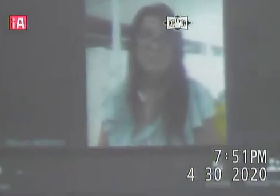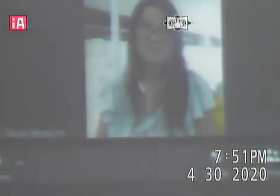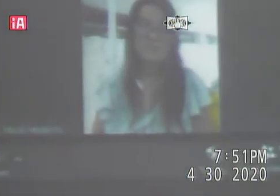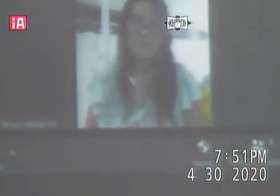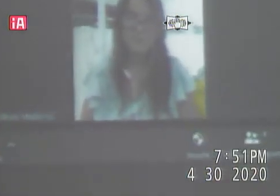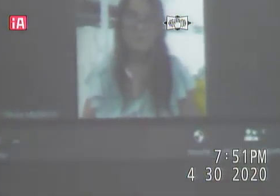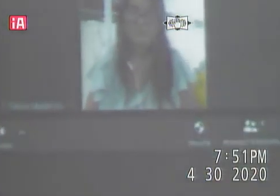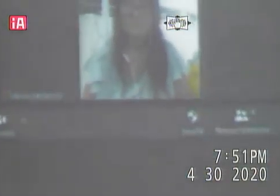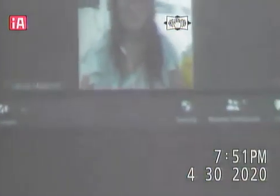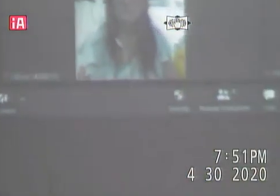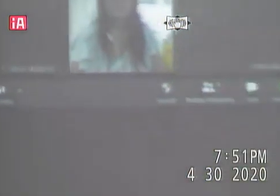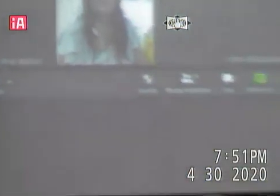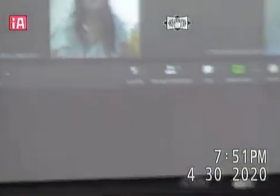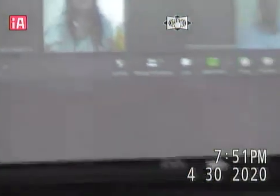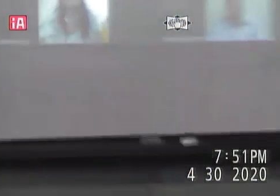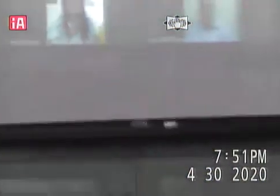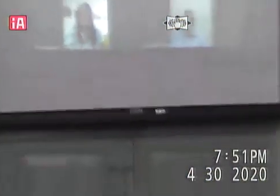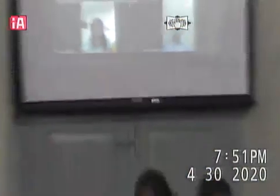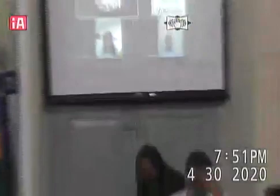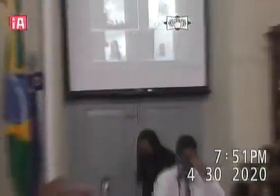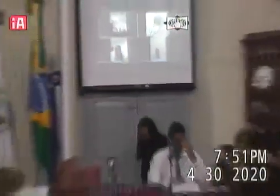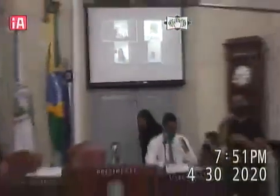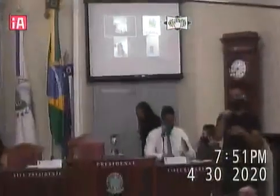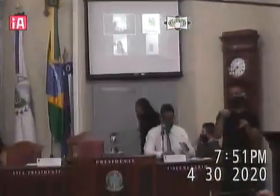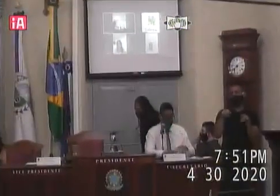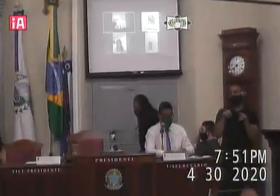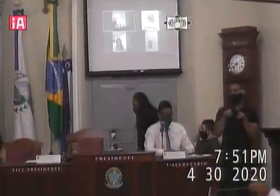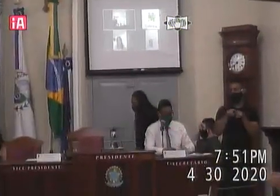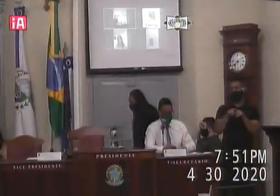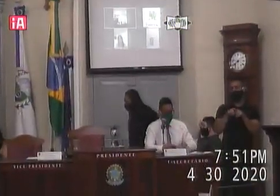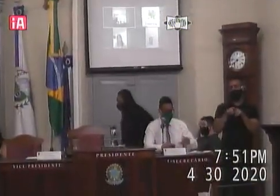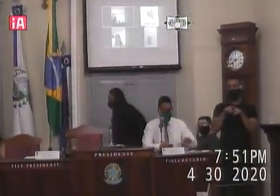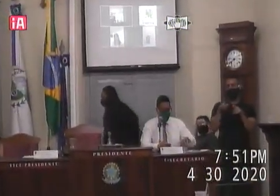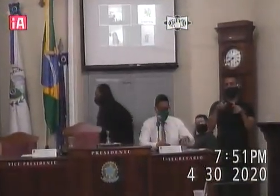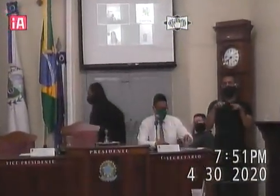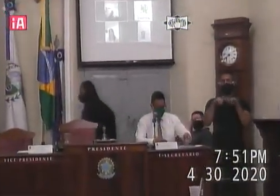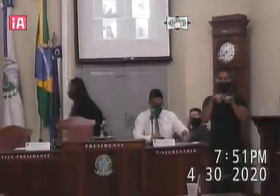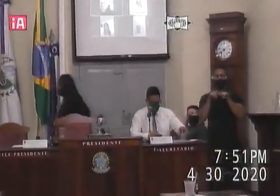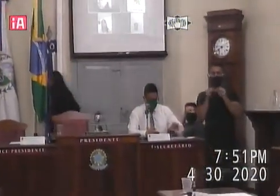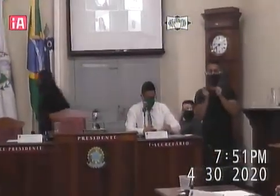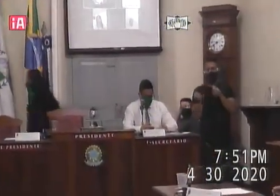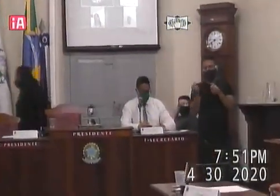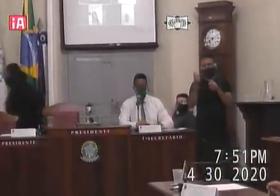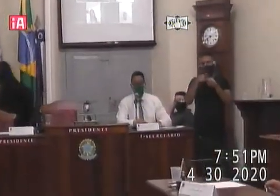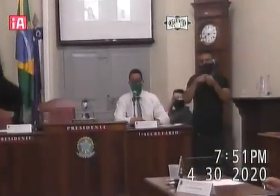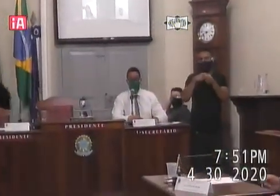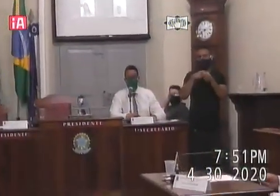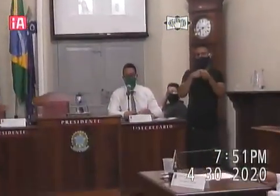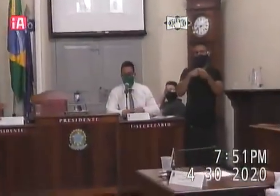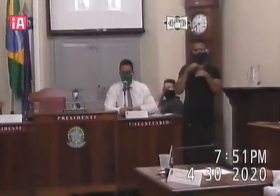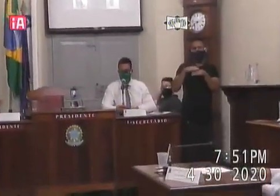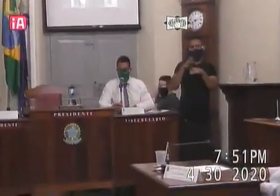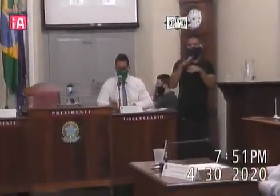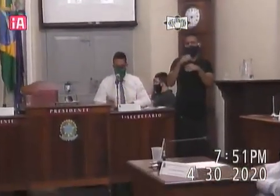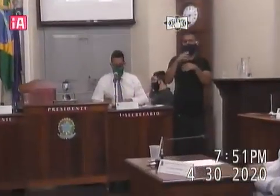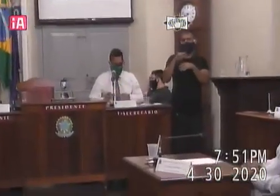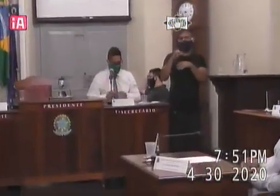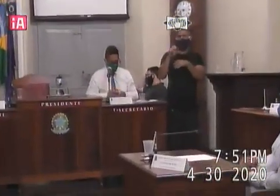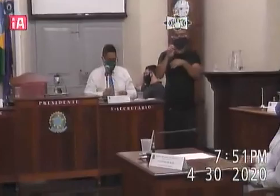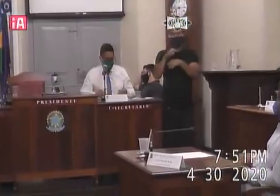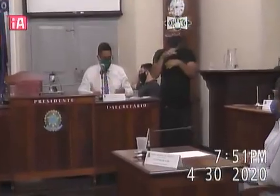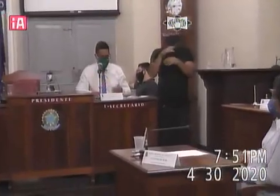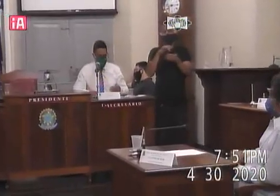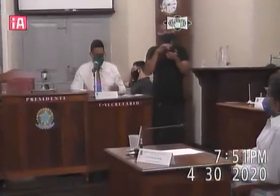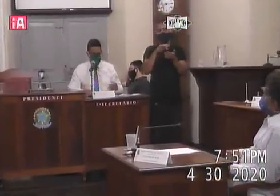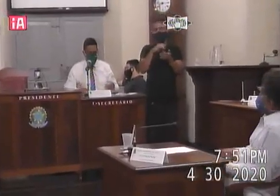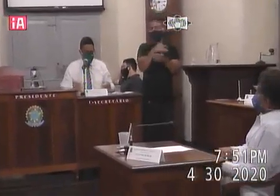que você e o seu estabelecimento comercial possam se reerguer o quanto antes dessa maior crise de saúde pública